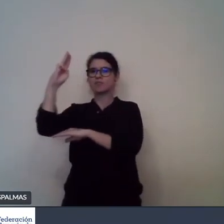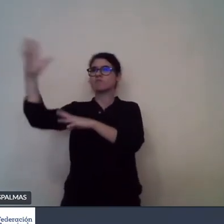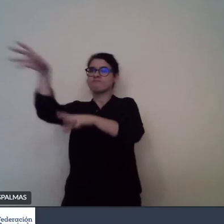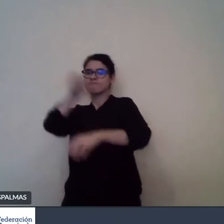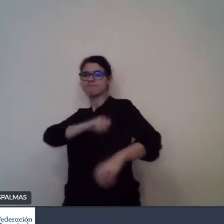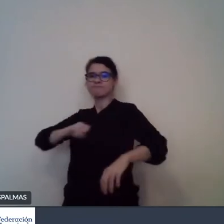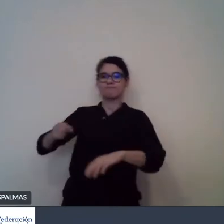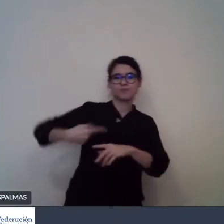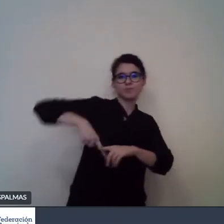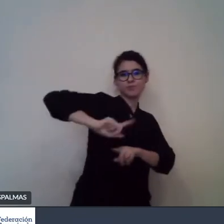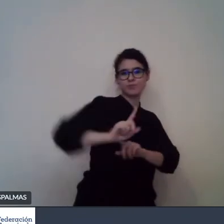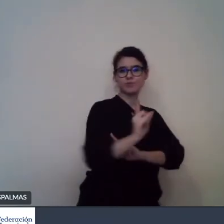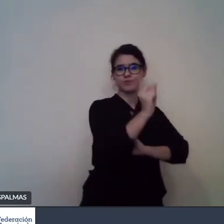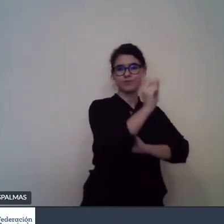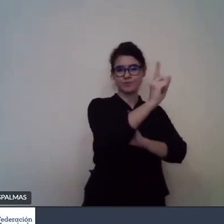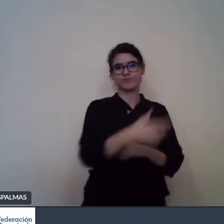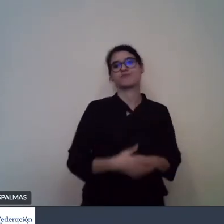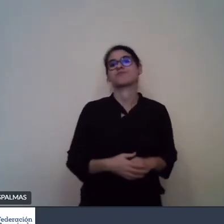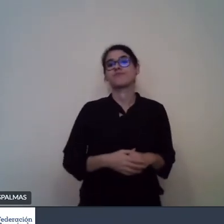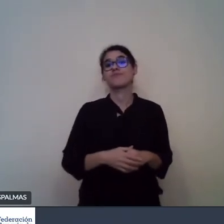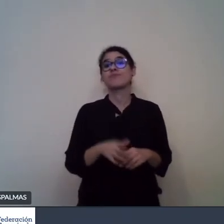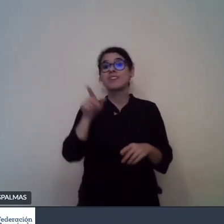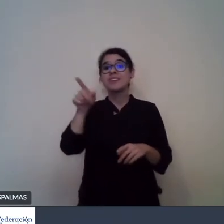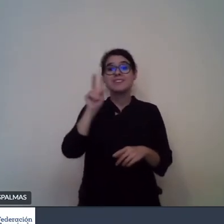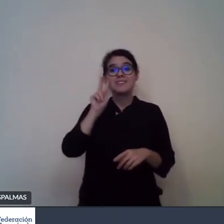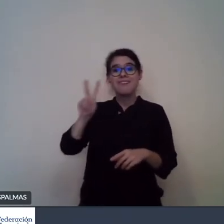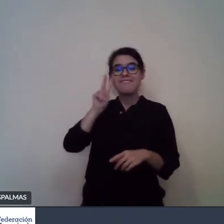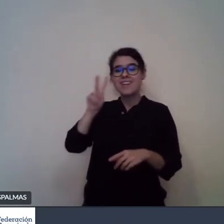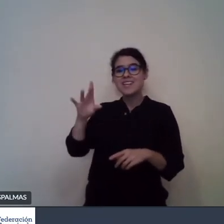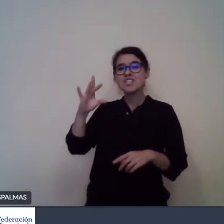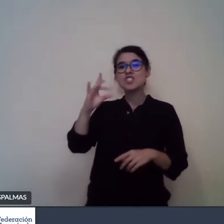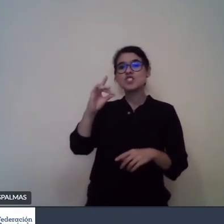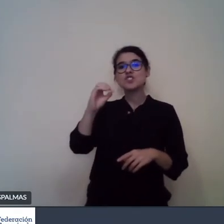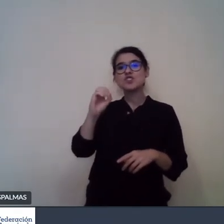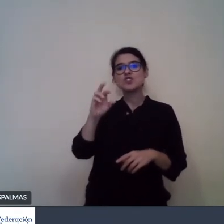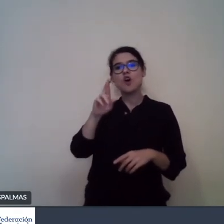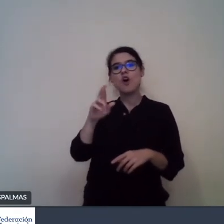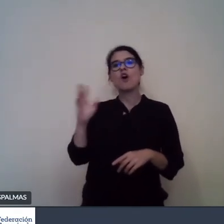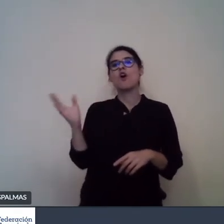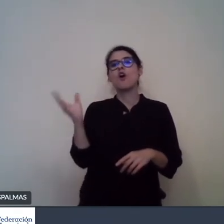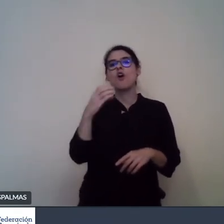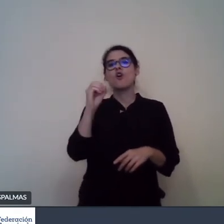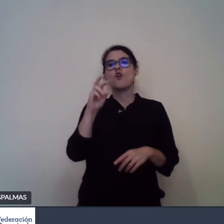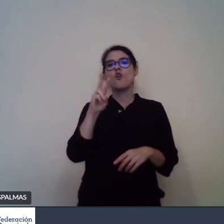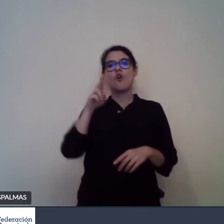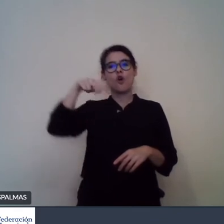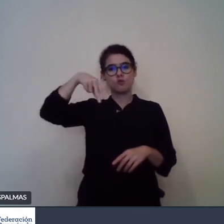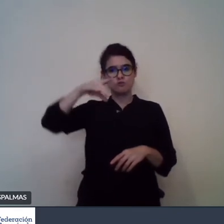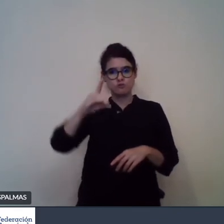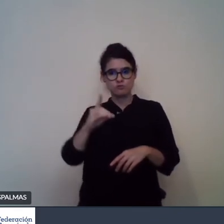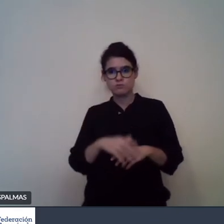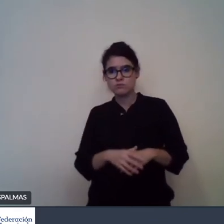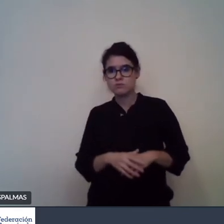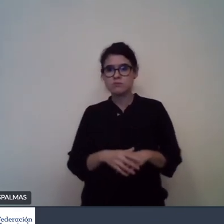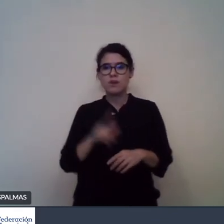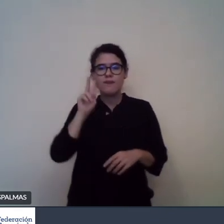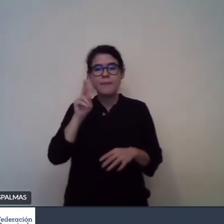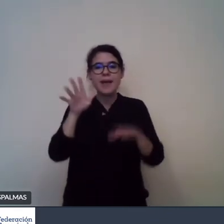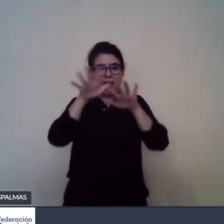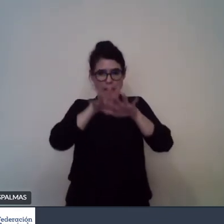Hace el short roll y en el momento en el que recibe el short roll, fijaros este detalle que lo he puesto mucho más lento todavía. Es un detalle